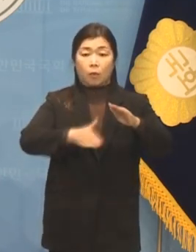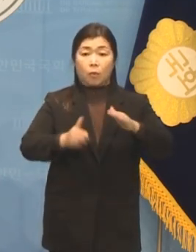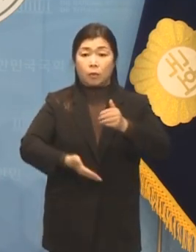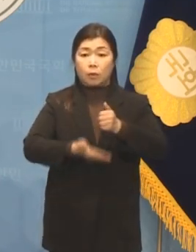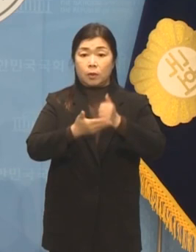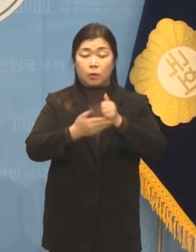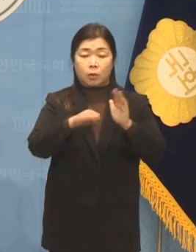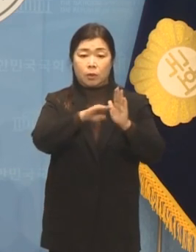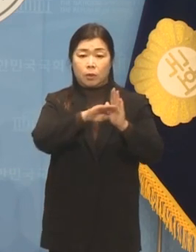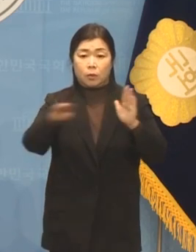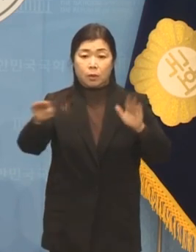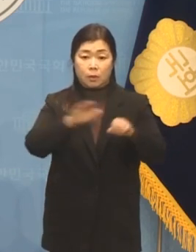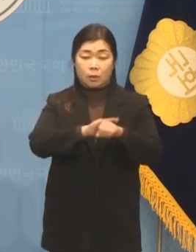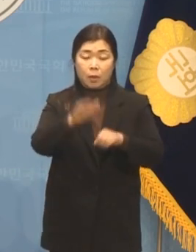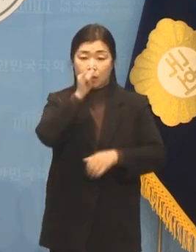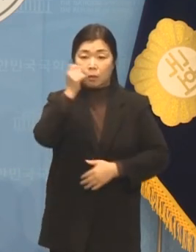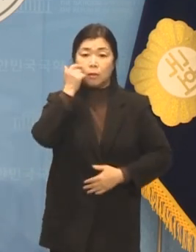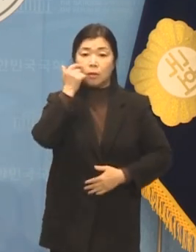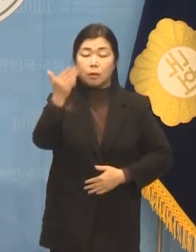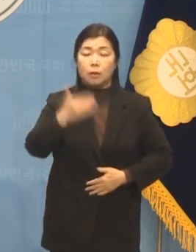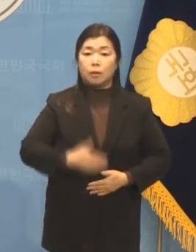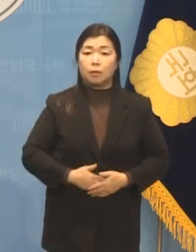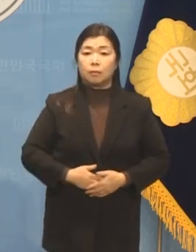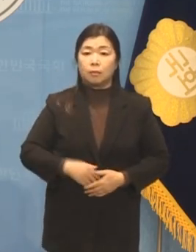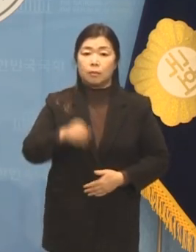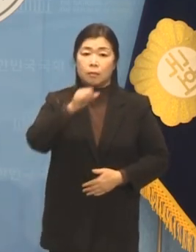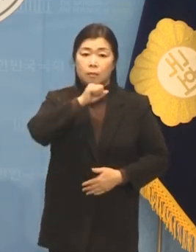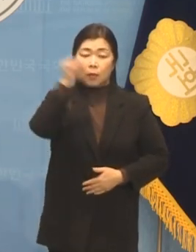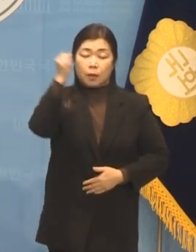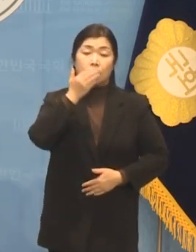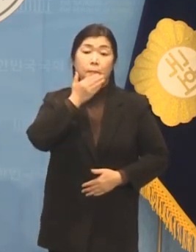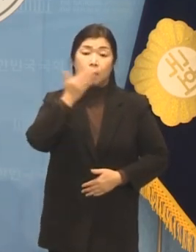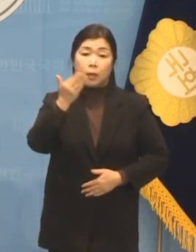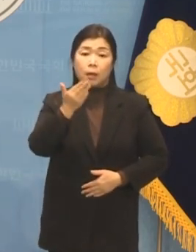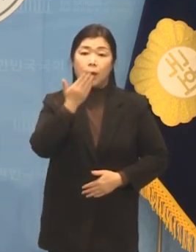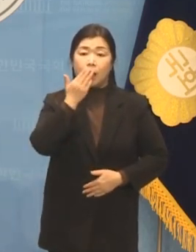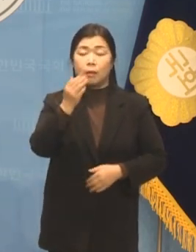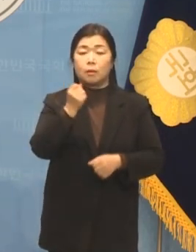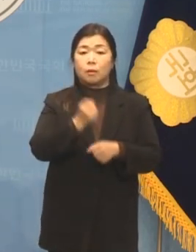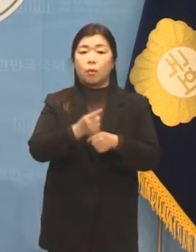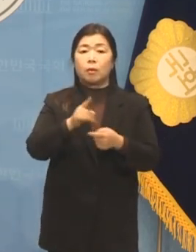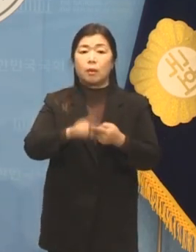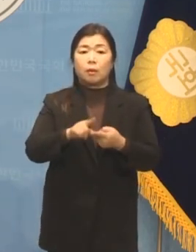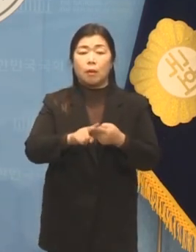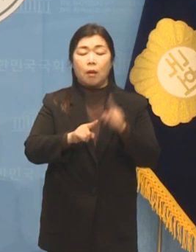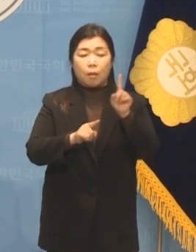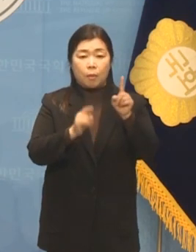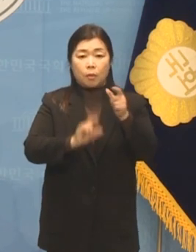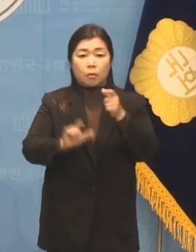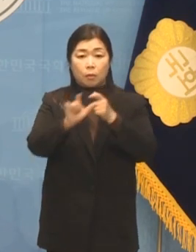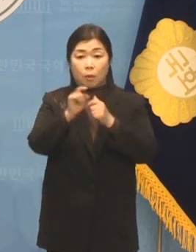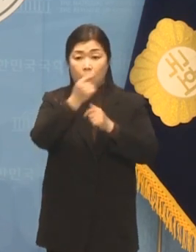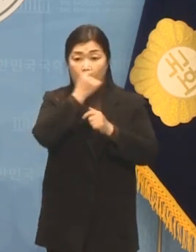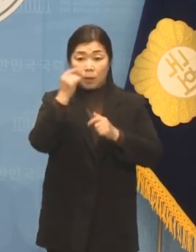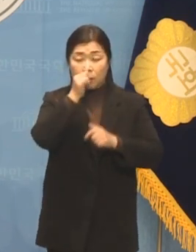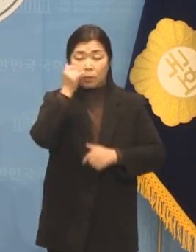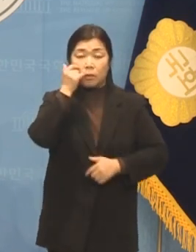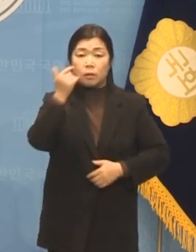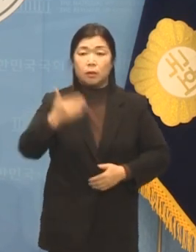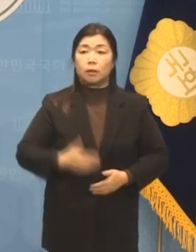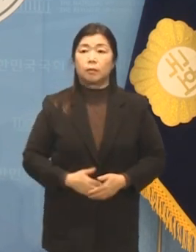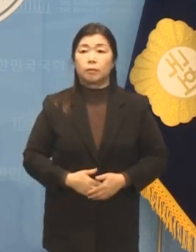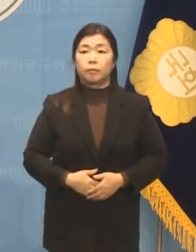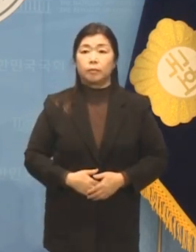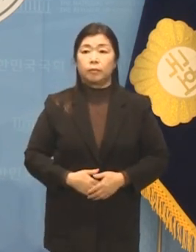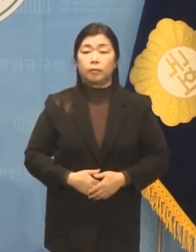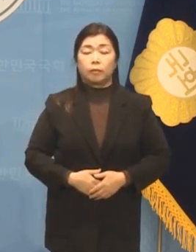정립되었는지 당선 가능성을 한 번의 여론조사로 판단하는 것은 아닌지 묻고 싶어졌습니다. 시스템 공천이라고